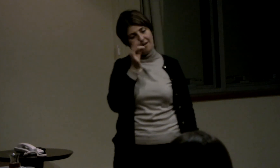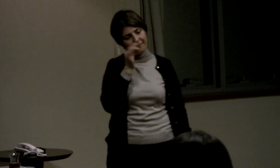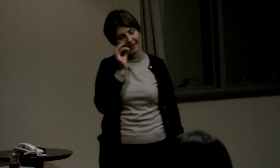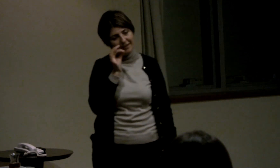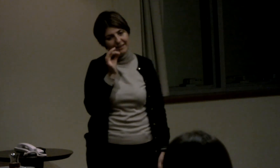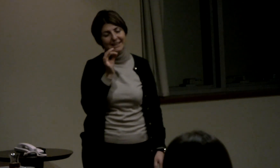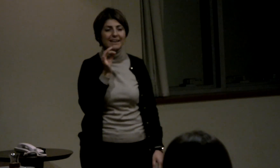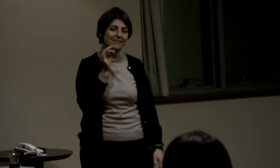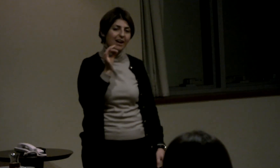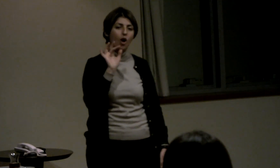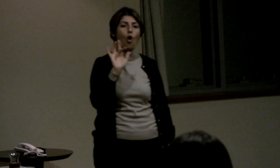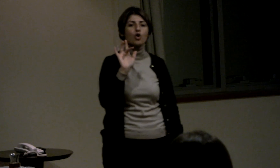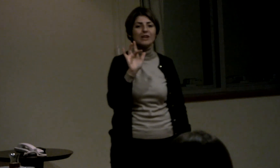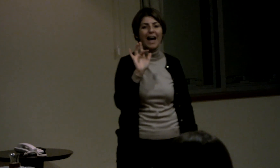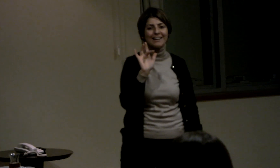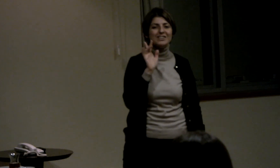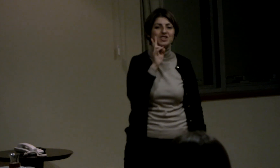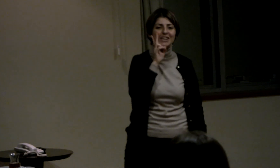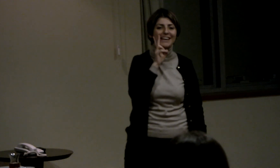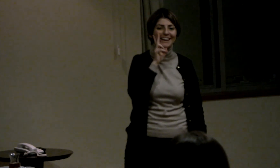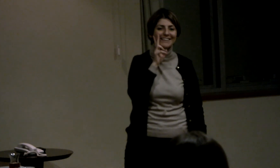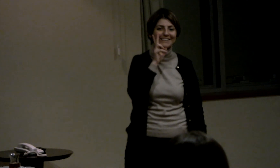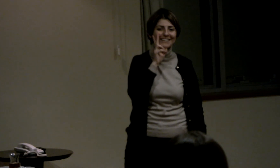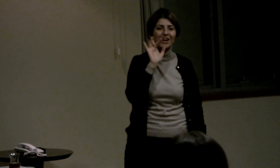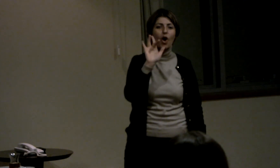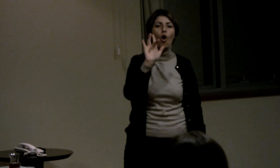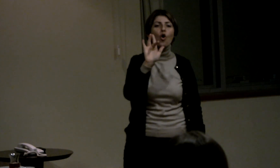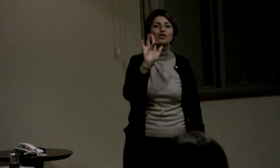kahve. Ya da orta şekerli. Orta.